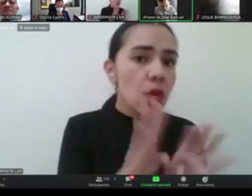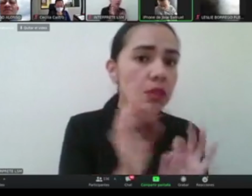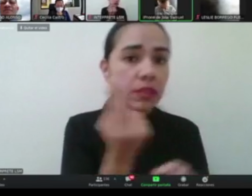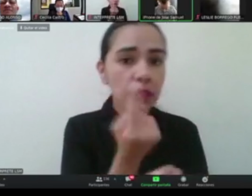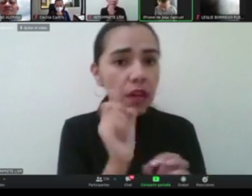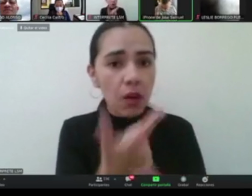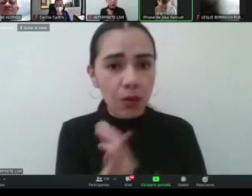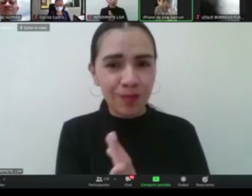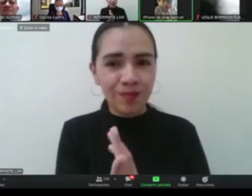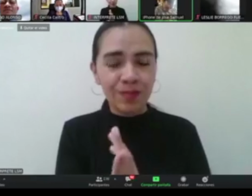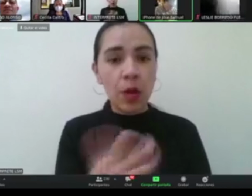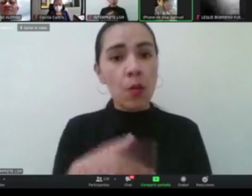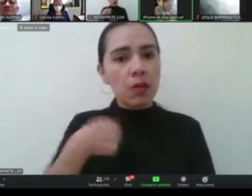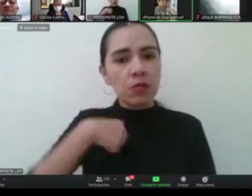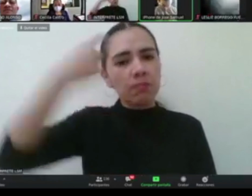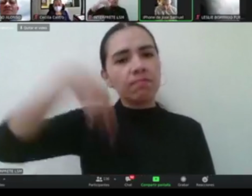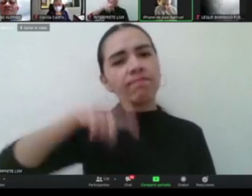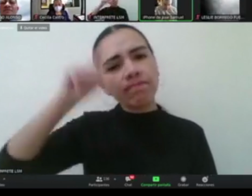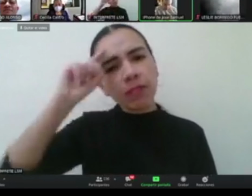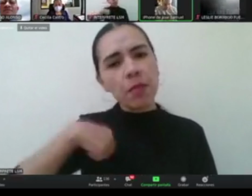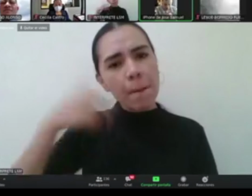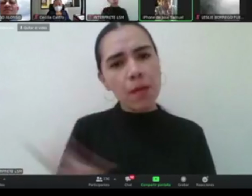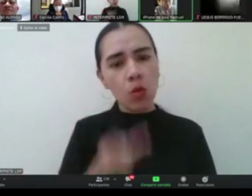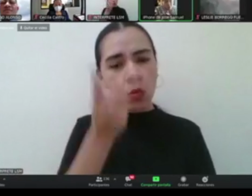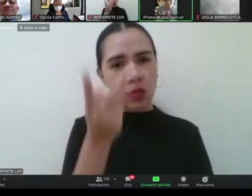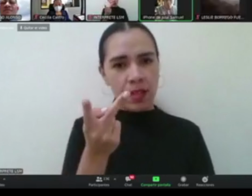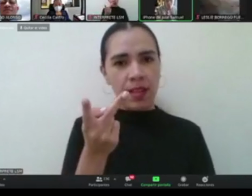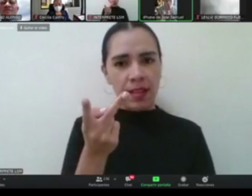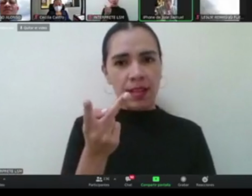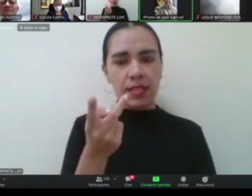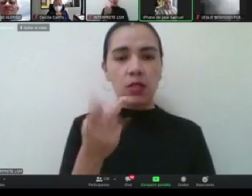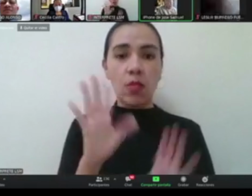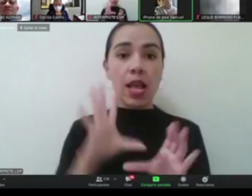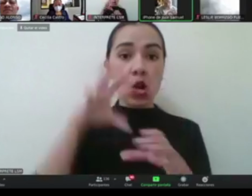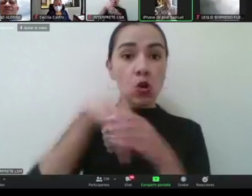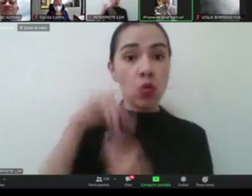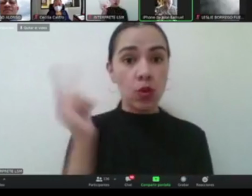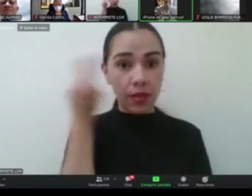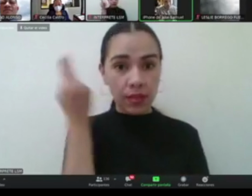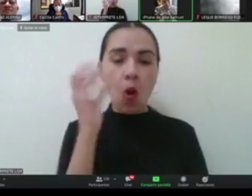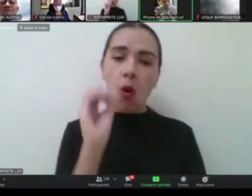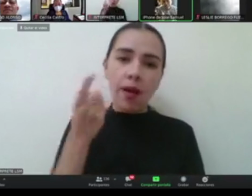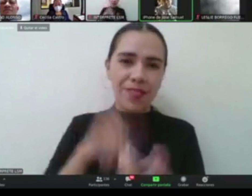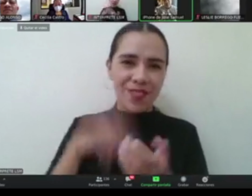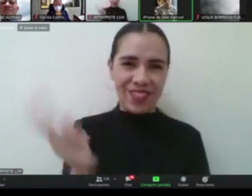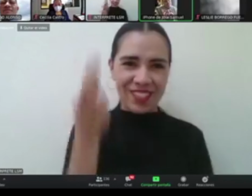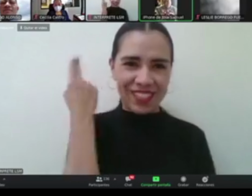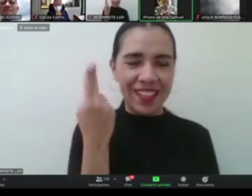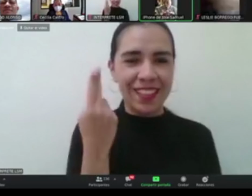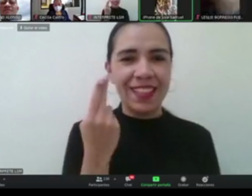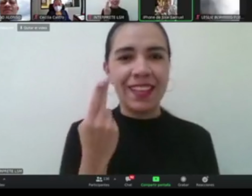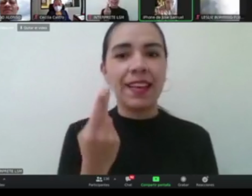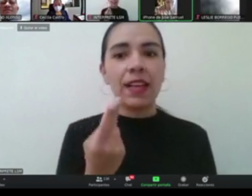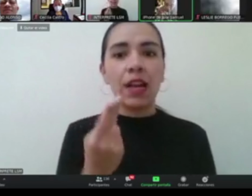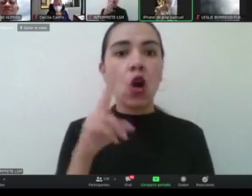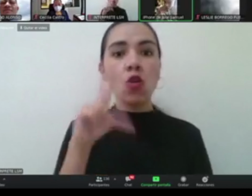Y por eso, mi pregunta sigue siendo si hablamos de inclusión universitaria o en la universidad, no nos